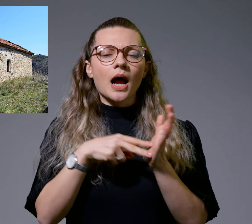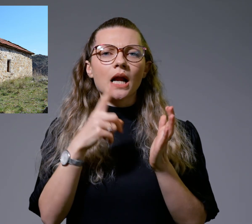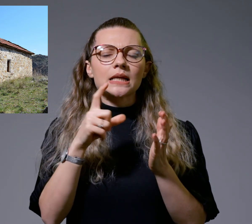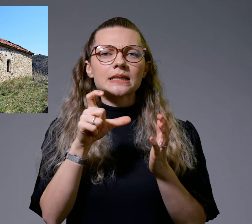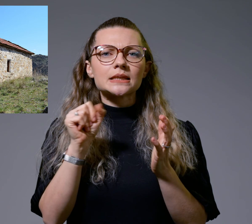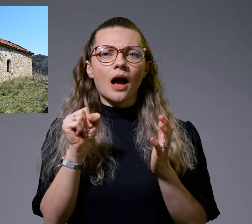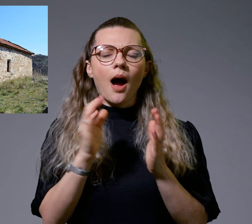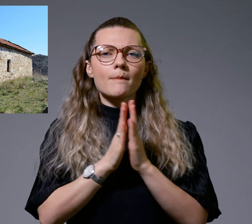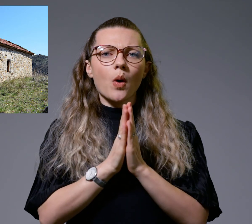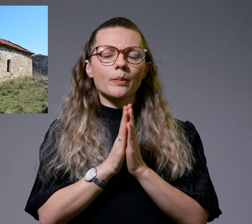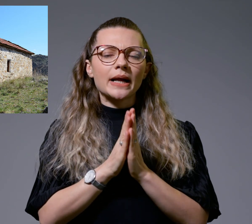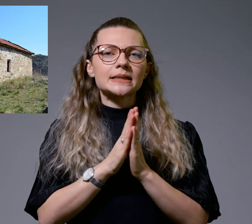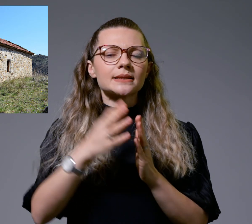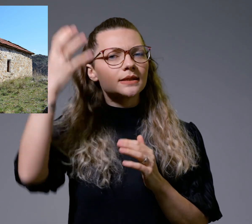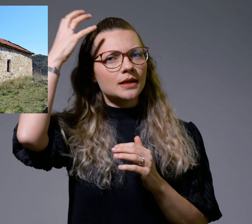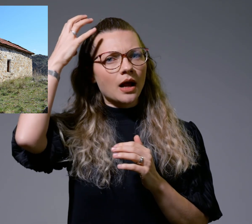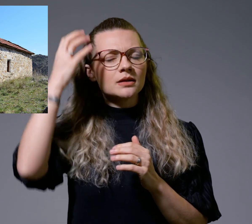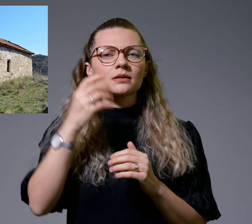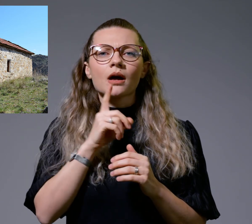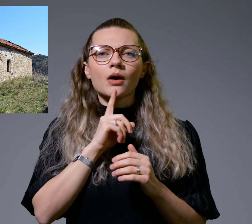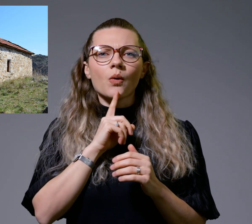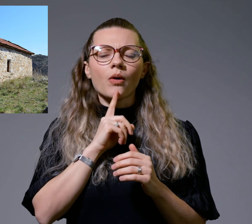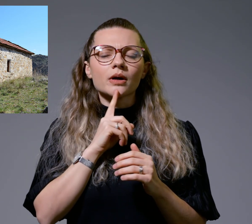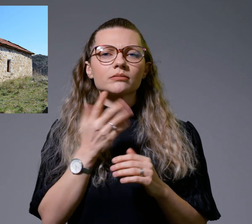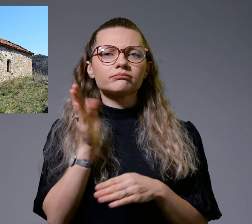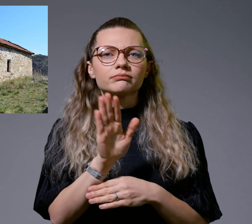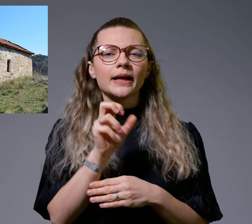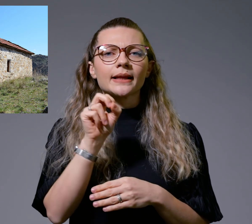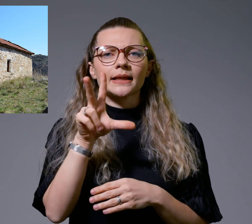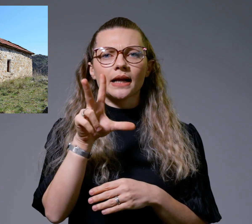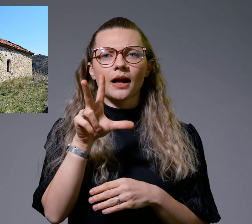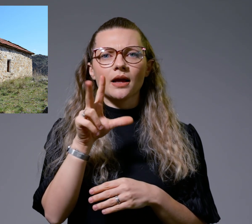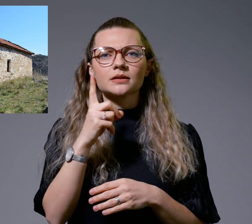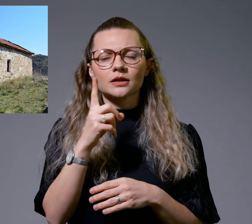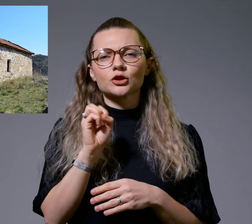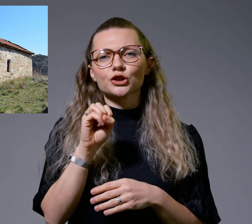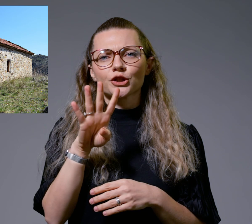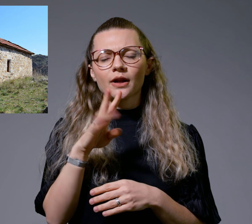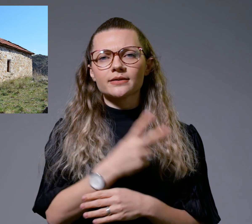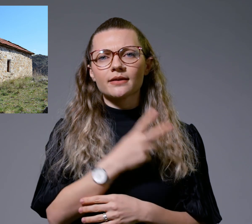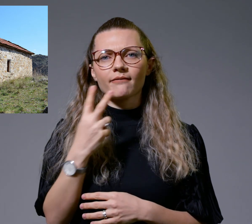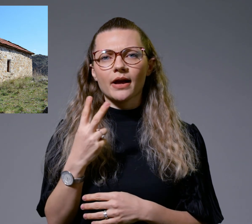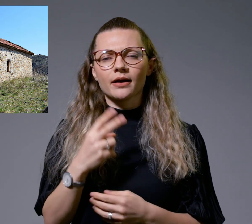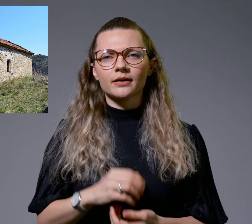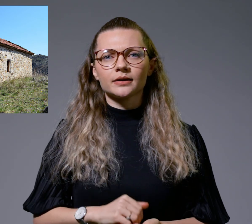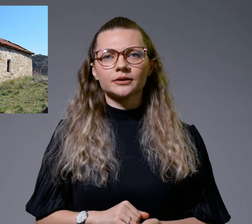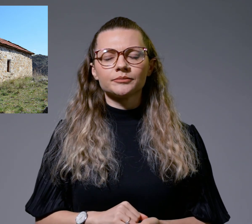молбеница, царица, што настапиле во 13-тиот и 14-тиот век, што